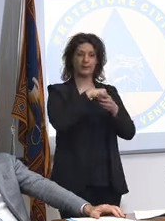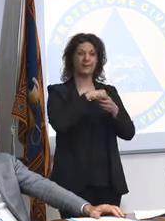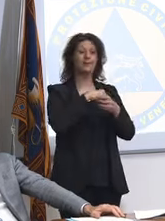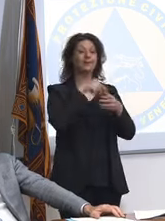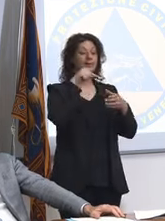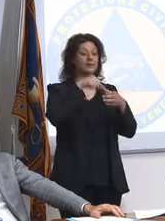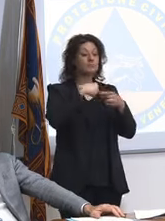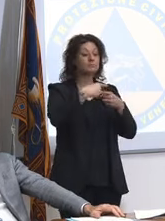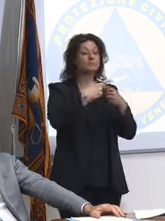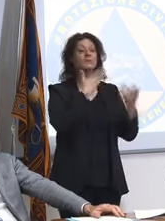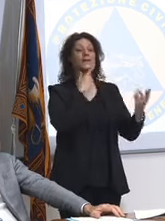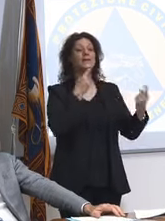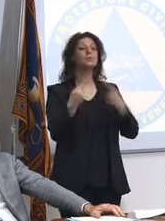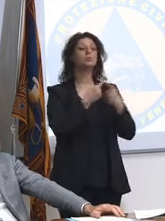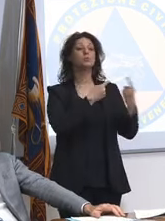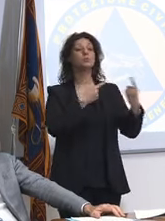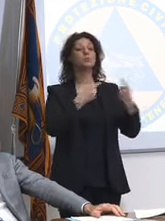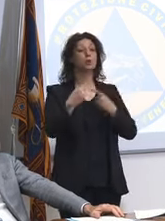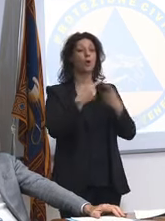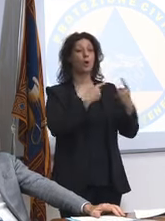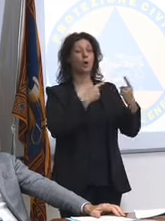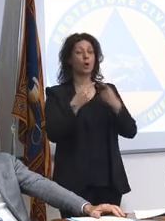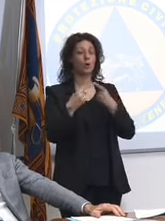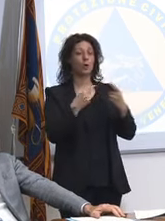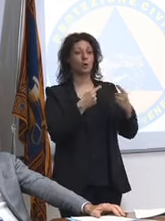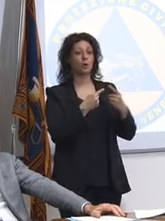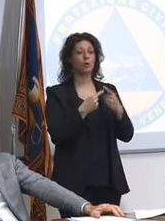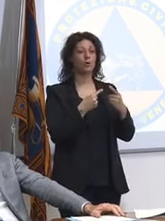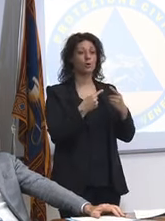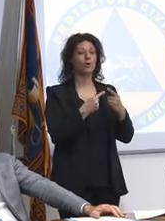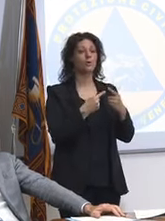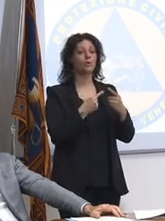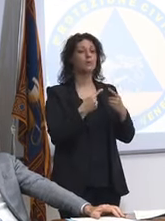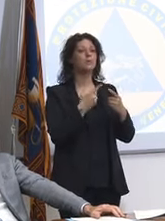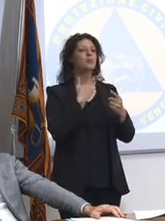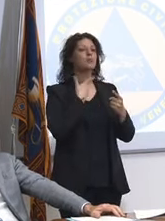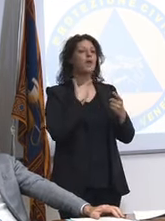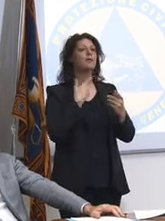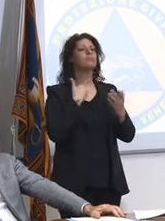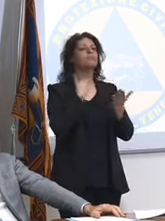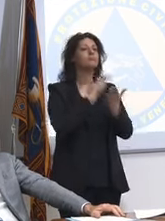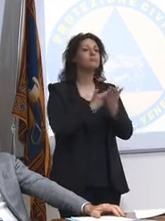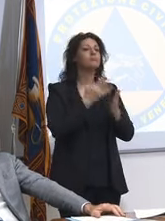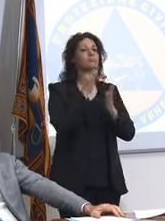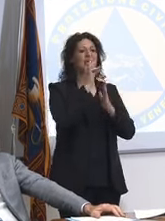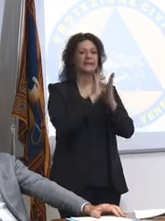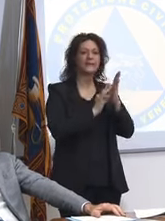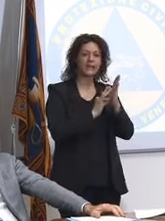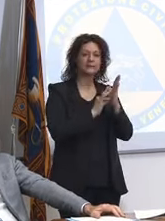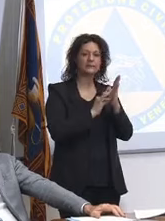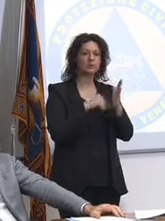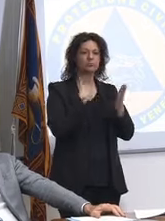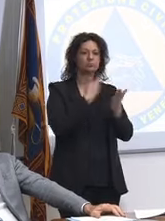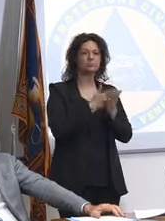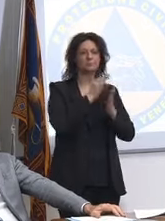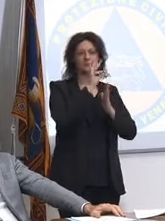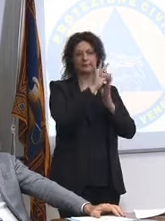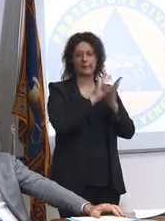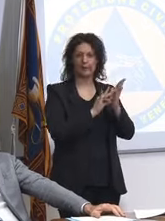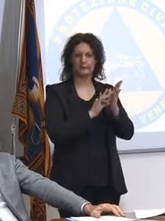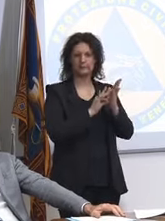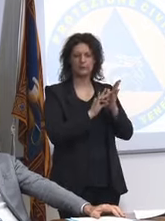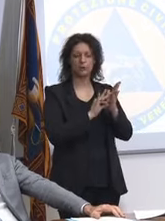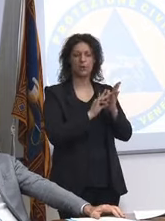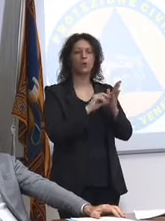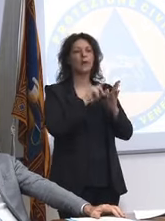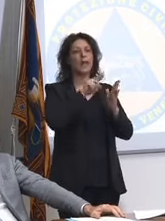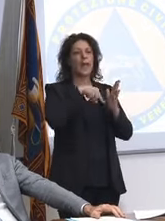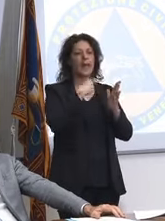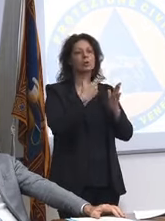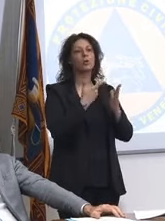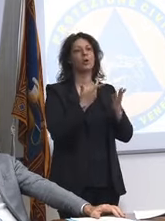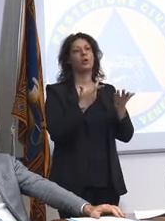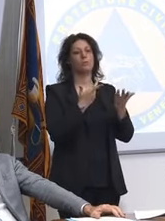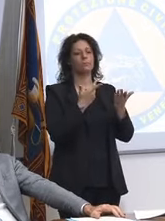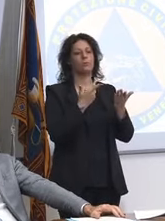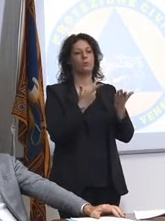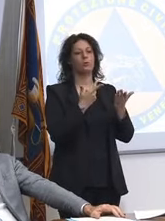discutono e si mettono insieme le varie indicazioni, che poi si condividono con la